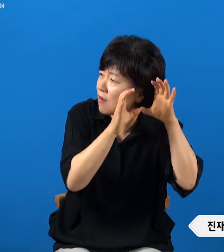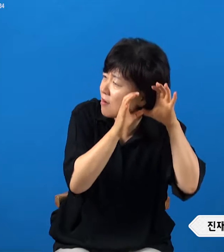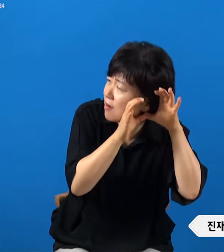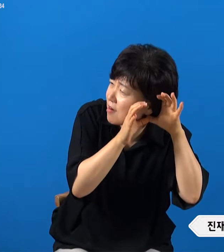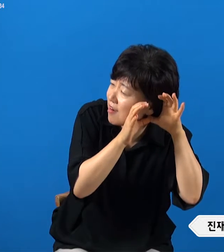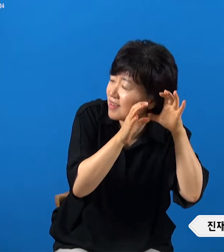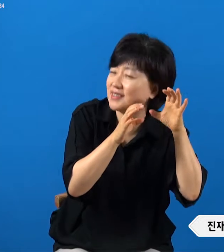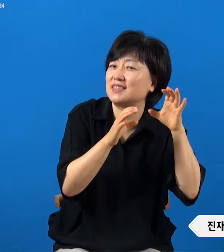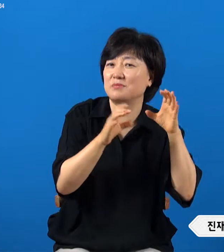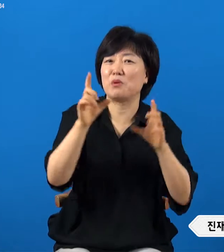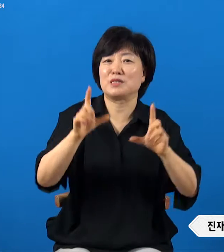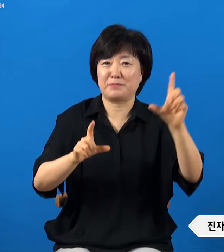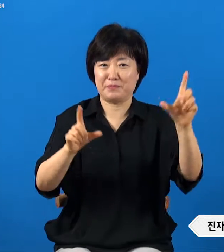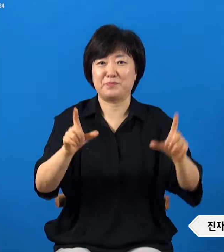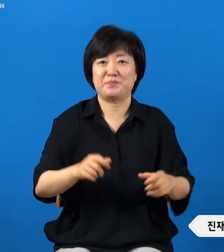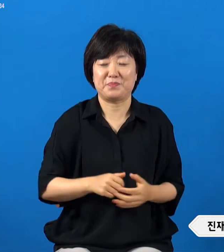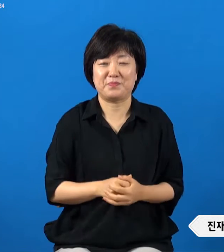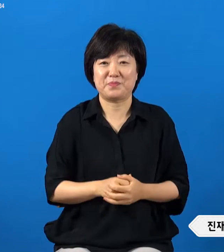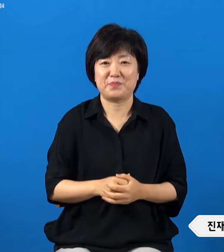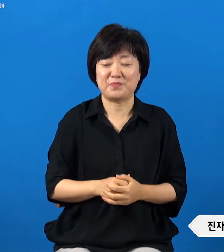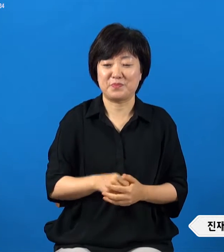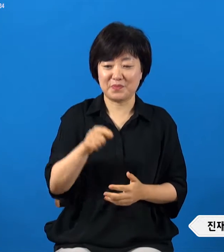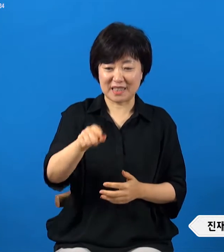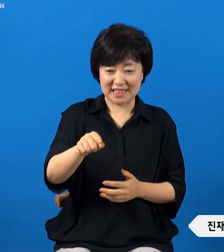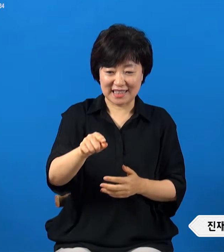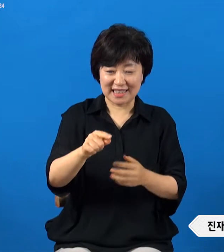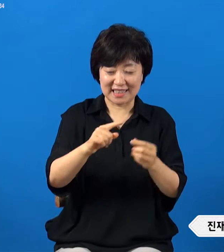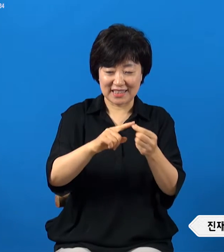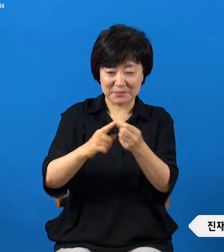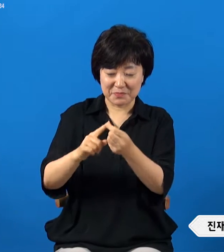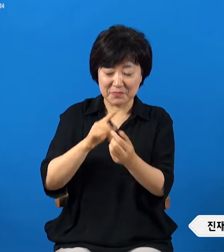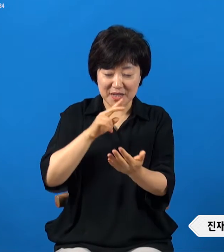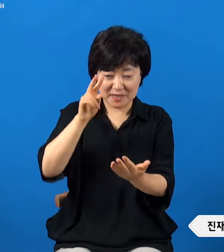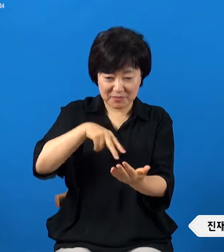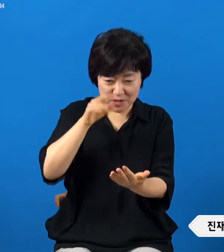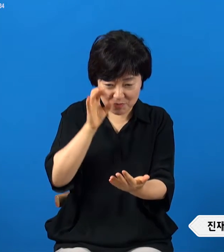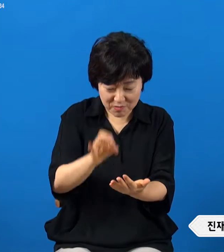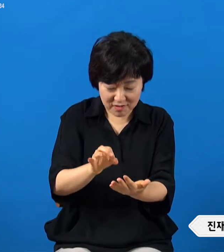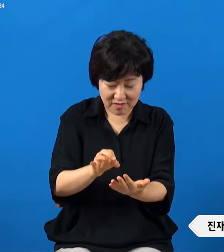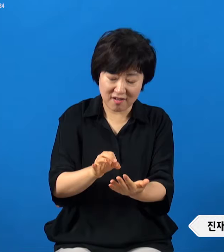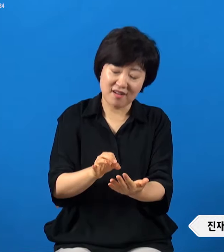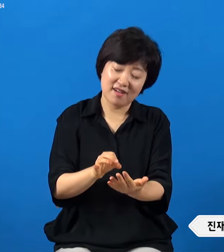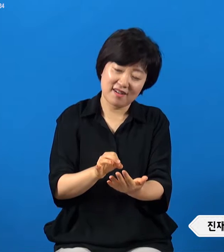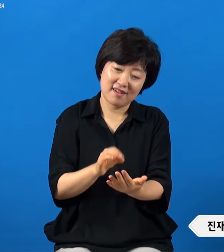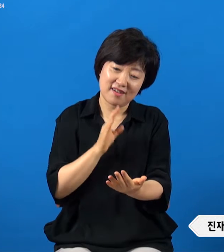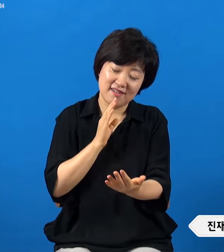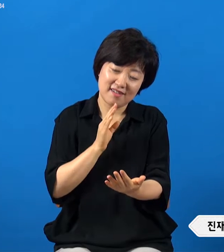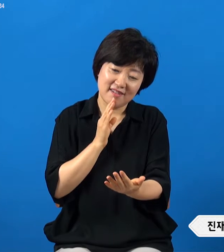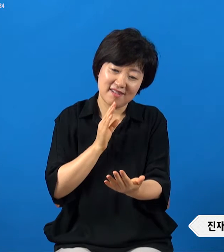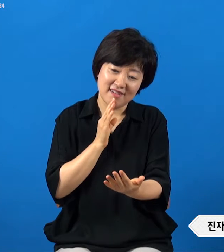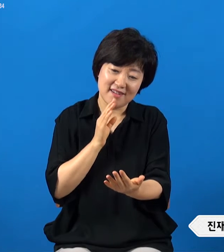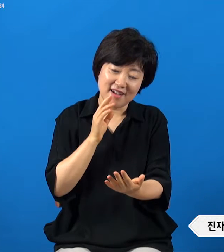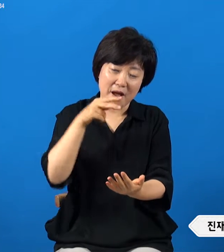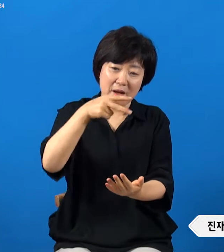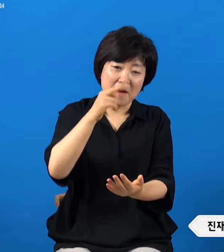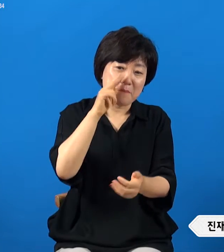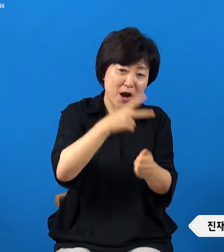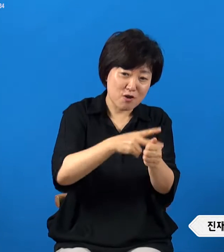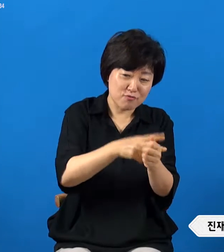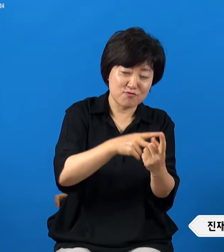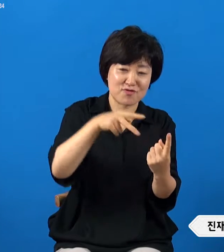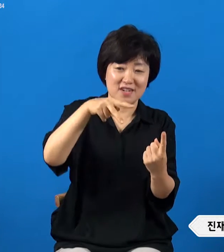성경은 말씀하고 있습니다. 저는 이 장면을 보면서 이렇게 한번 질문해 봅니다. 바울과